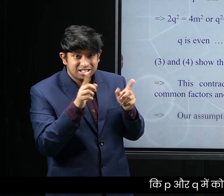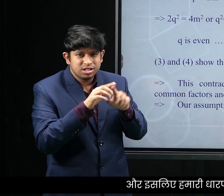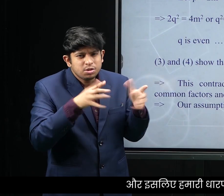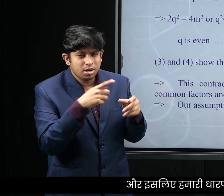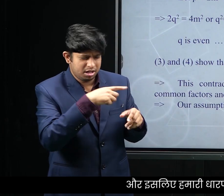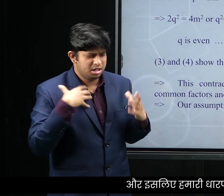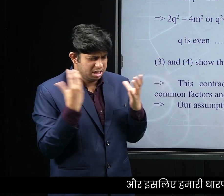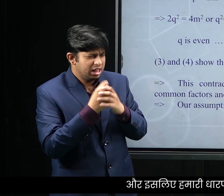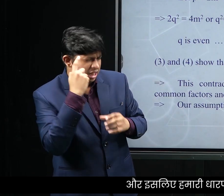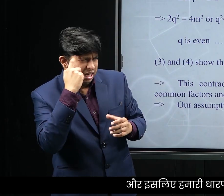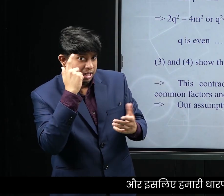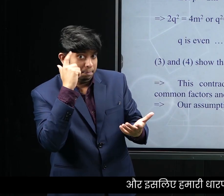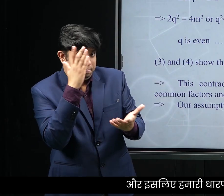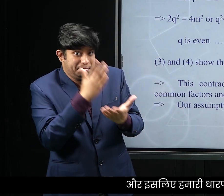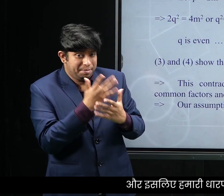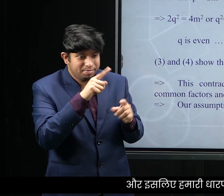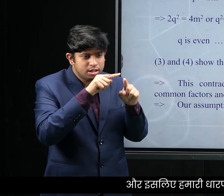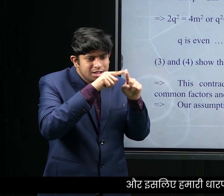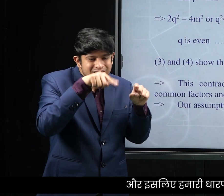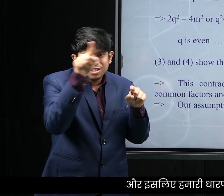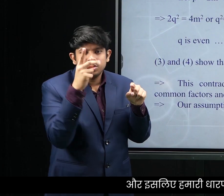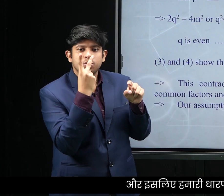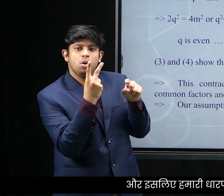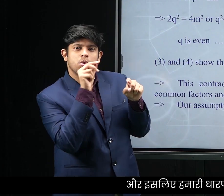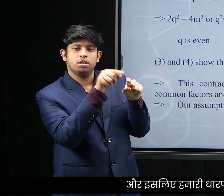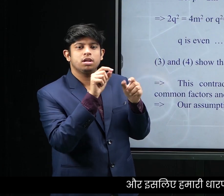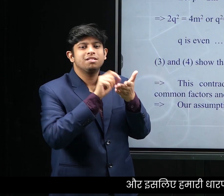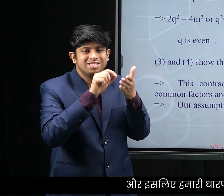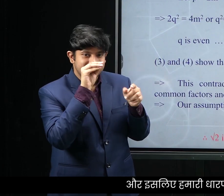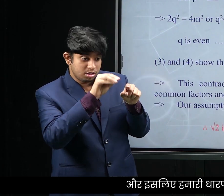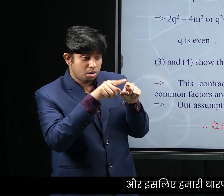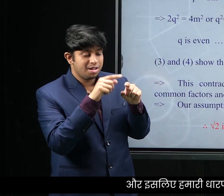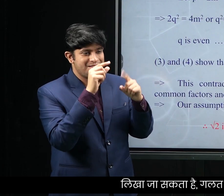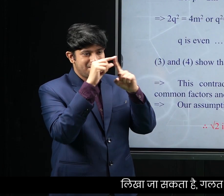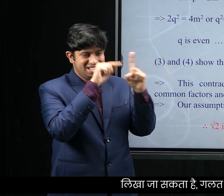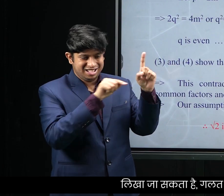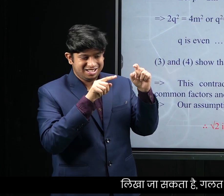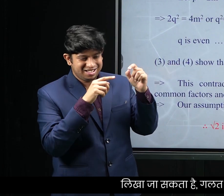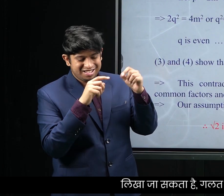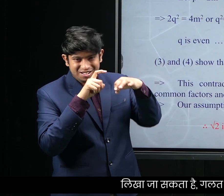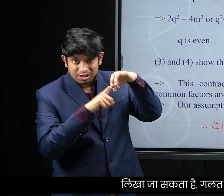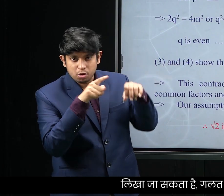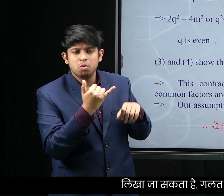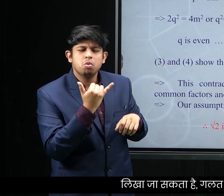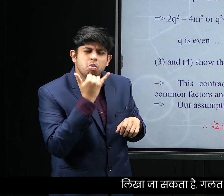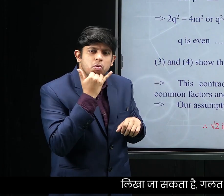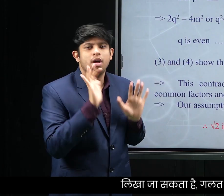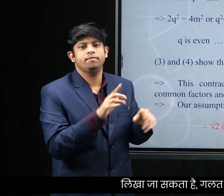और इसलिए हमारी धारणा है कि क्यूब 2 को p/q के रूप में लिखा जा सकता है, गलत है। यही